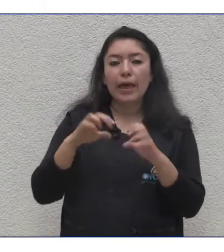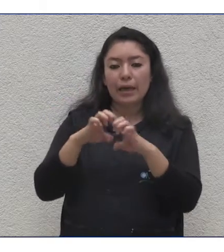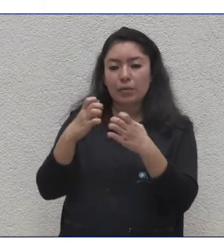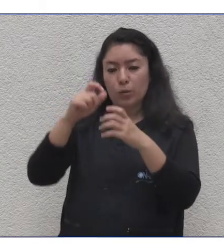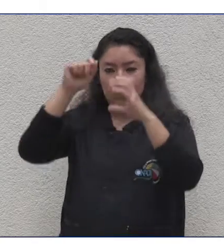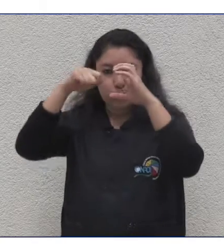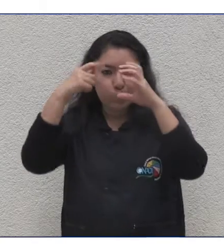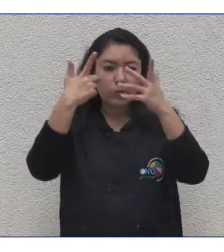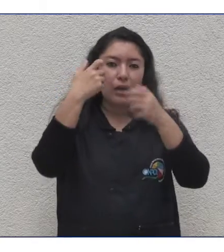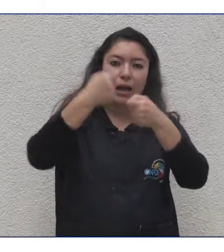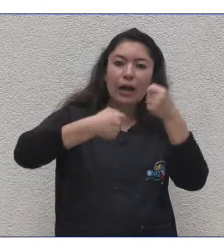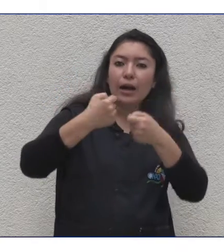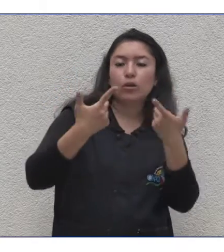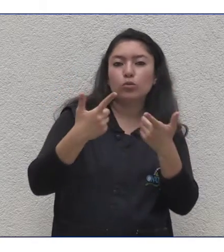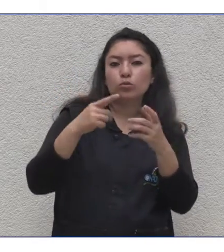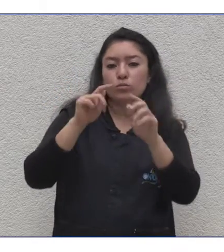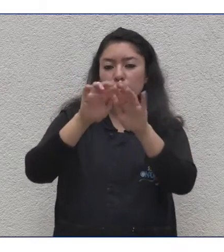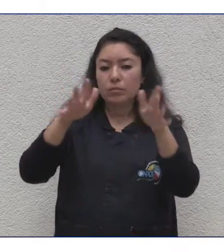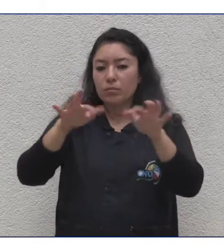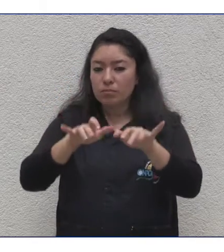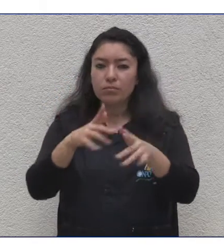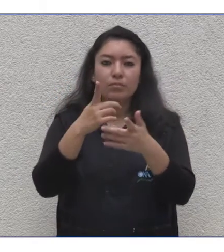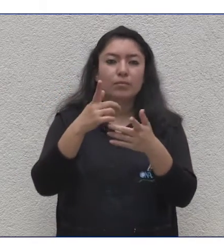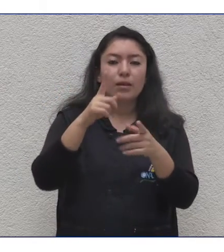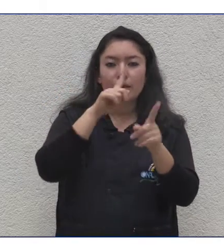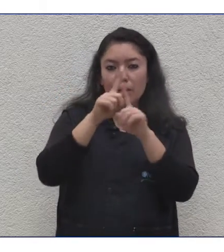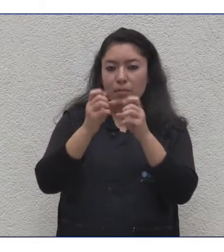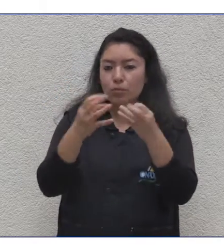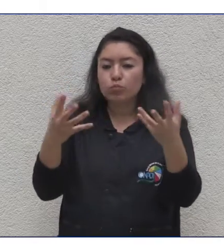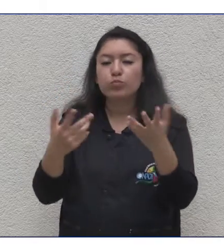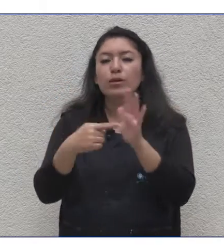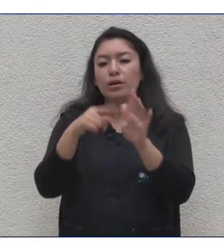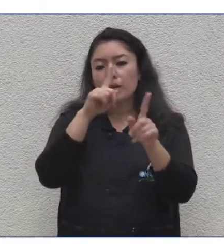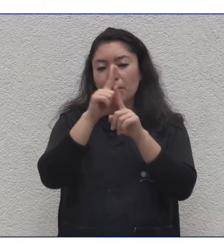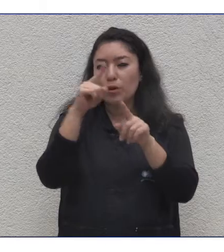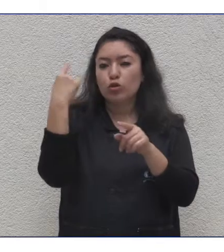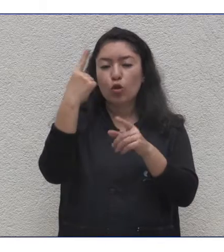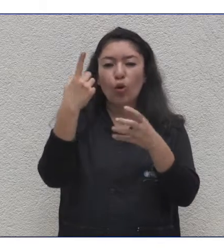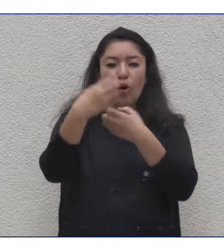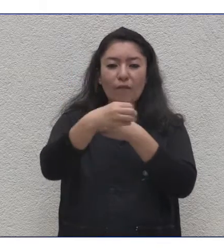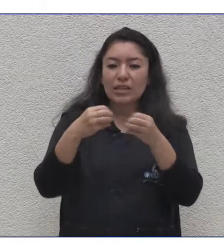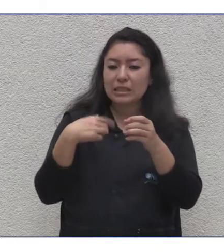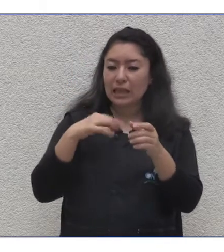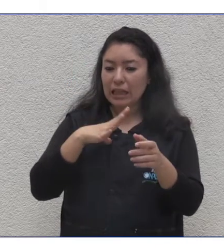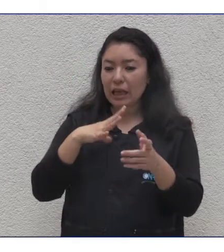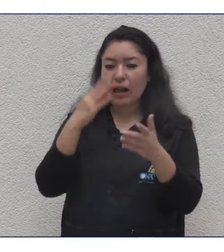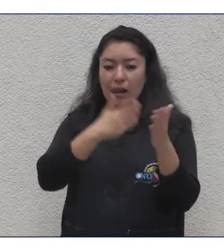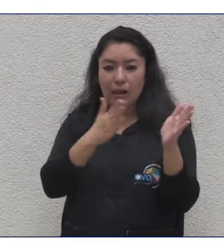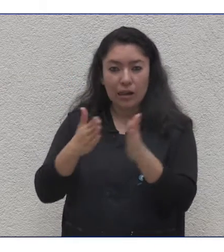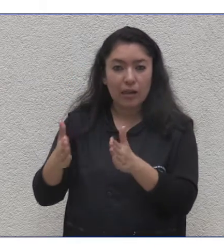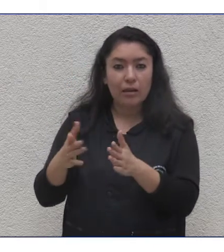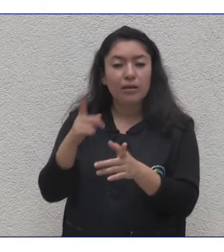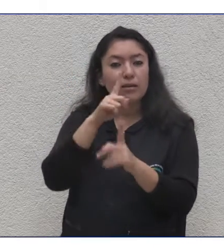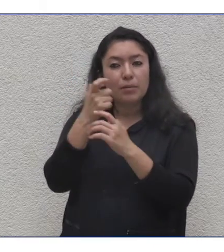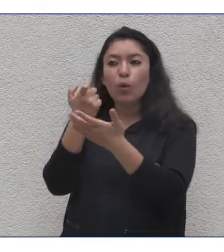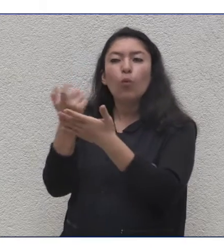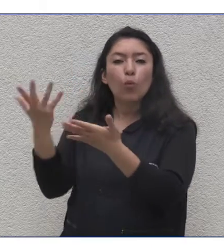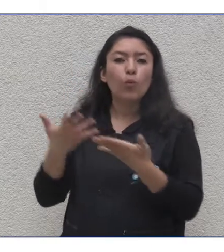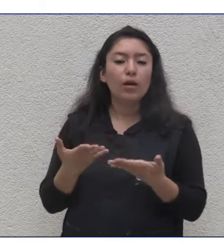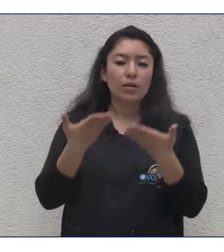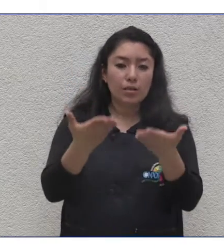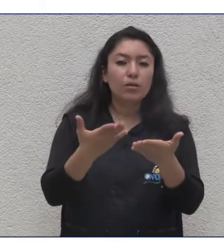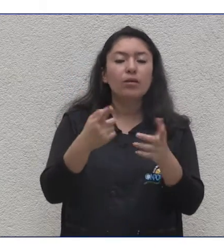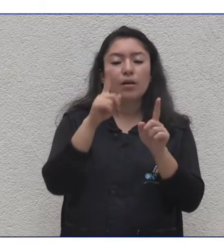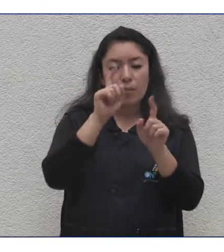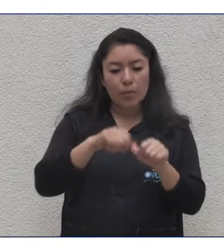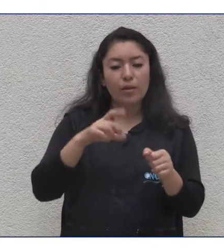equipo, vehículos, muebles, inmuebles, plantas e instalaciones de todos los sujetos obligados, incluyendo monto